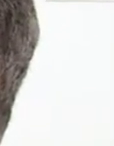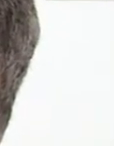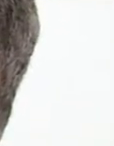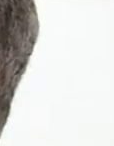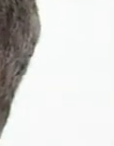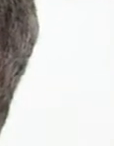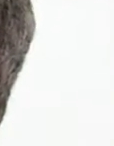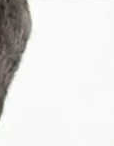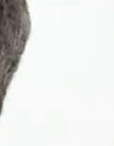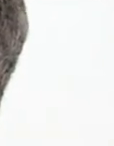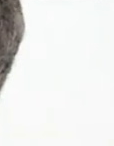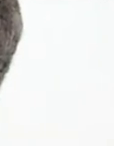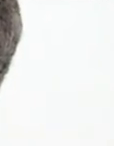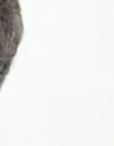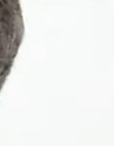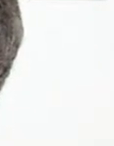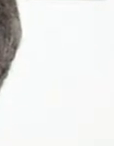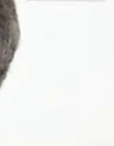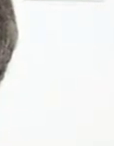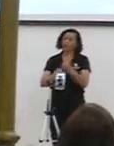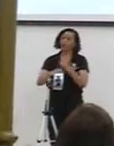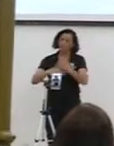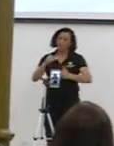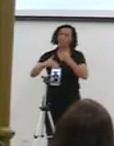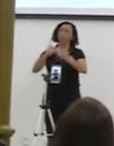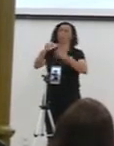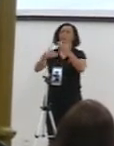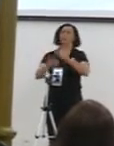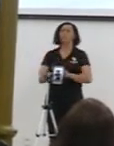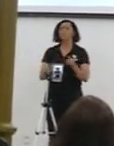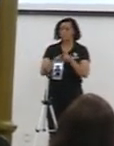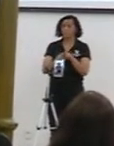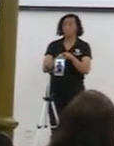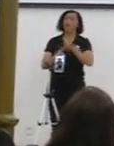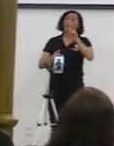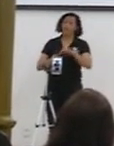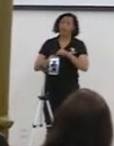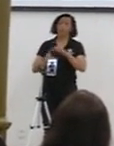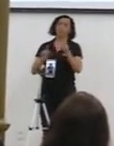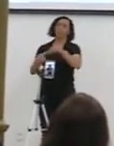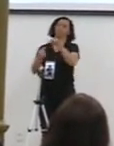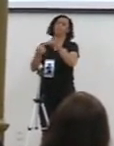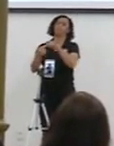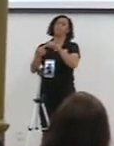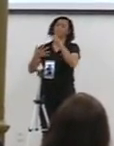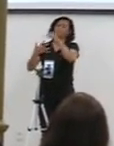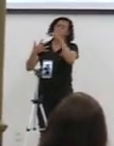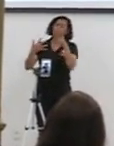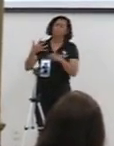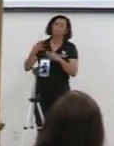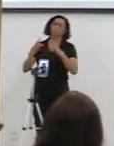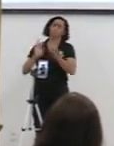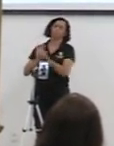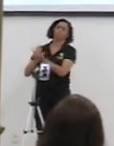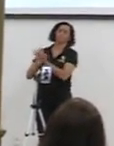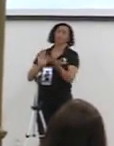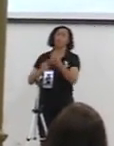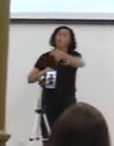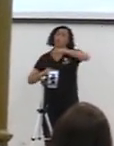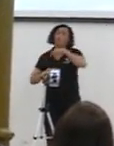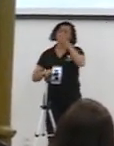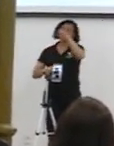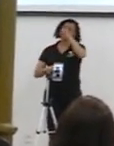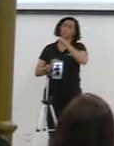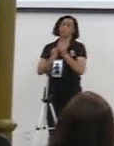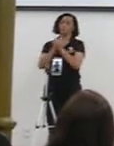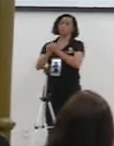link para acompanhar a grade de programação da semana, ver vídeos que serão exibidos a qualquer momento, além de poder entrar